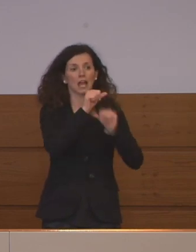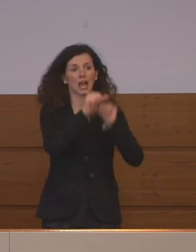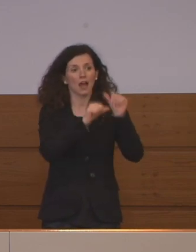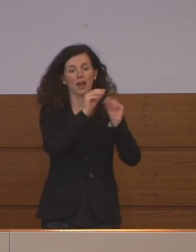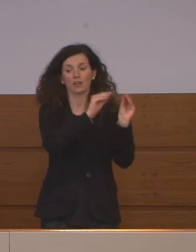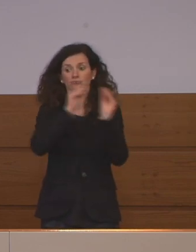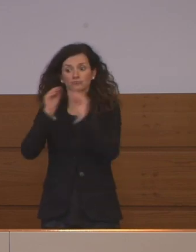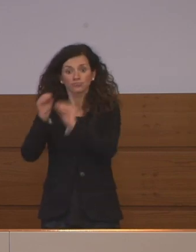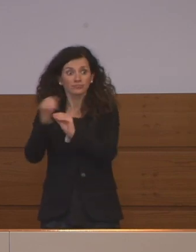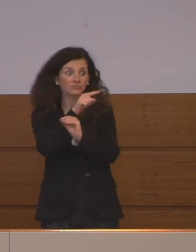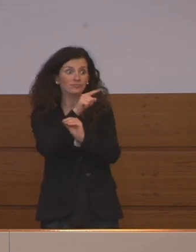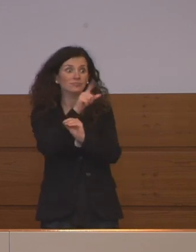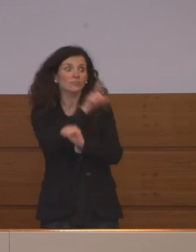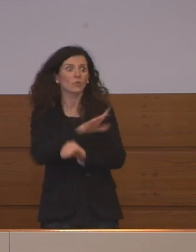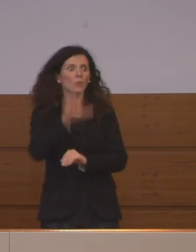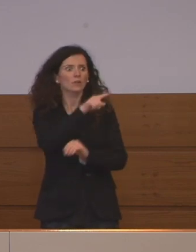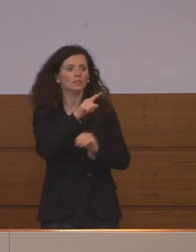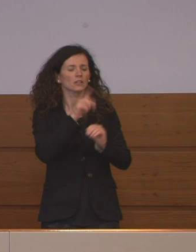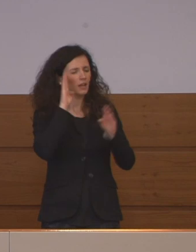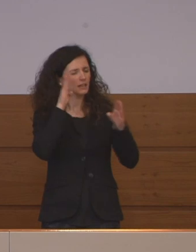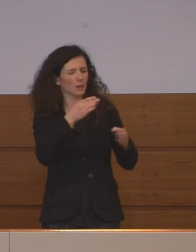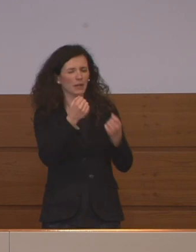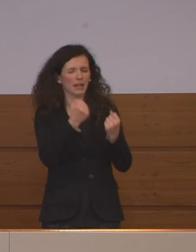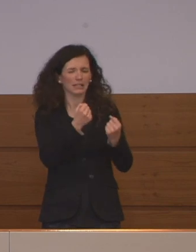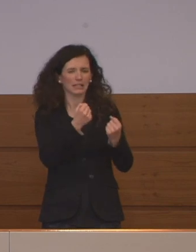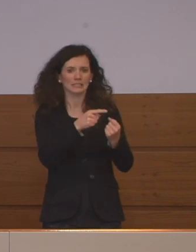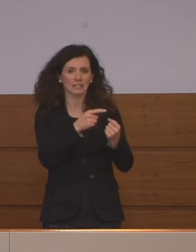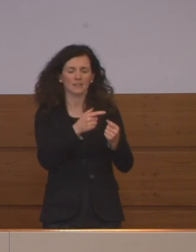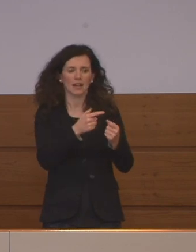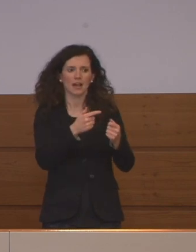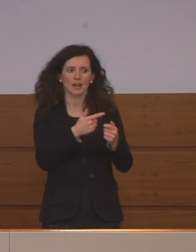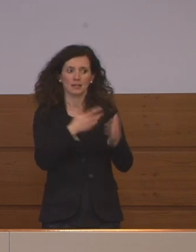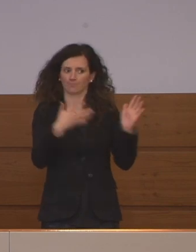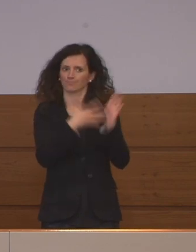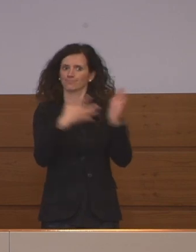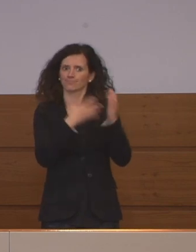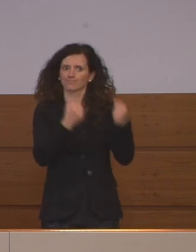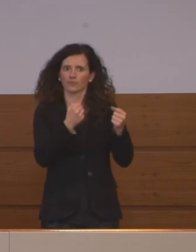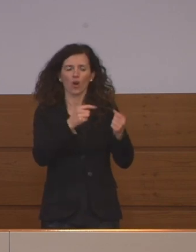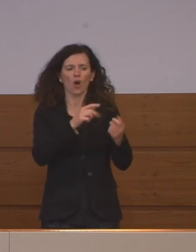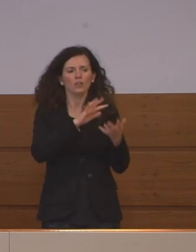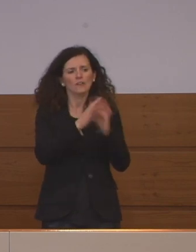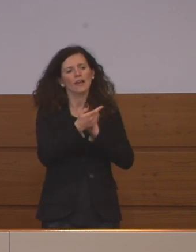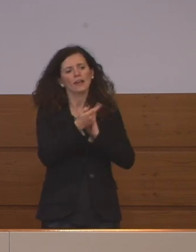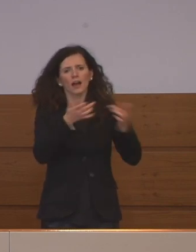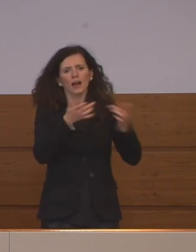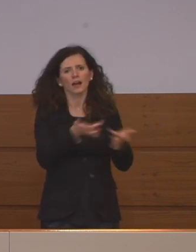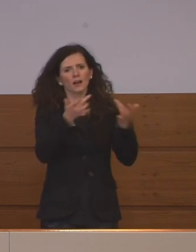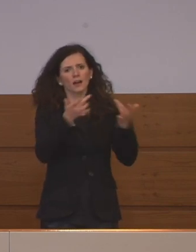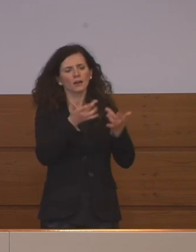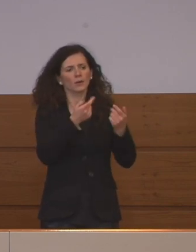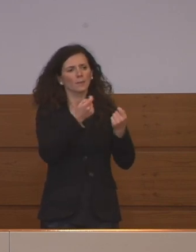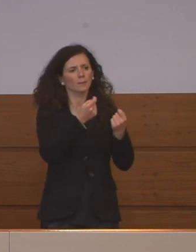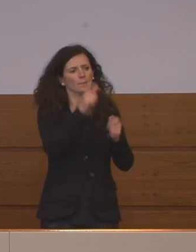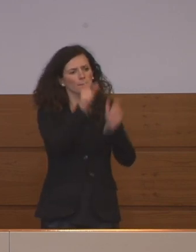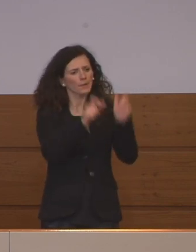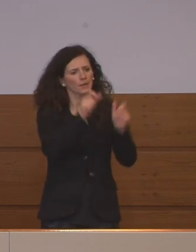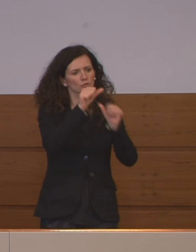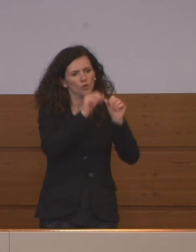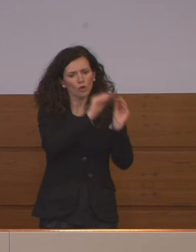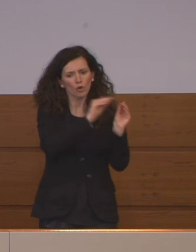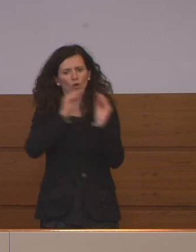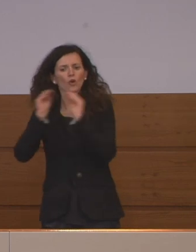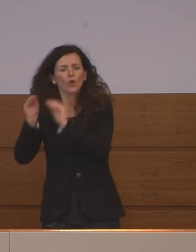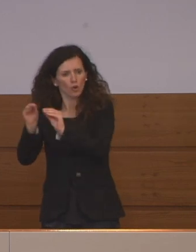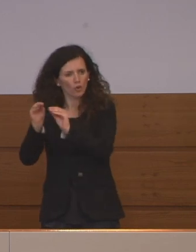quelle strutture che sono già in forte affaticamento per quanto riguarda la presenza nelle terapie intensive nelle cure più intense per